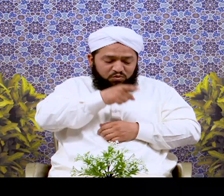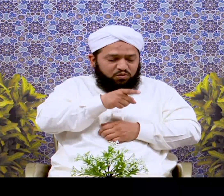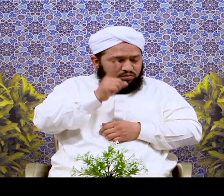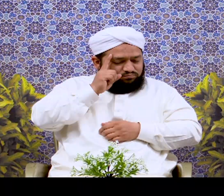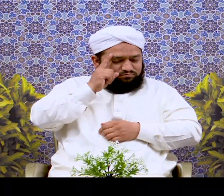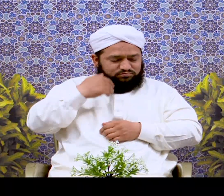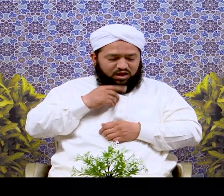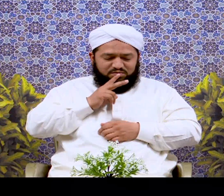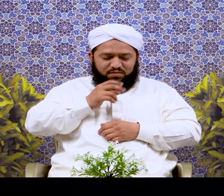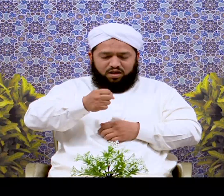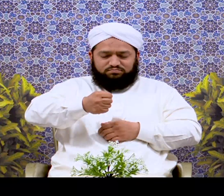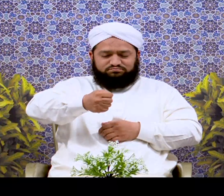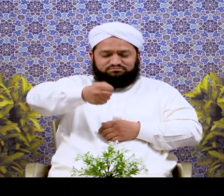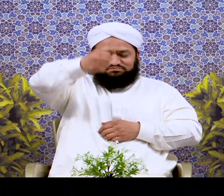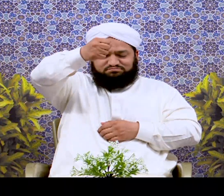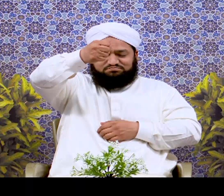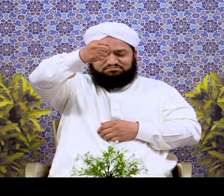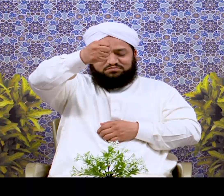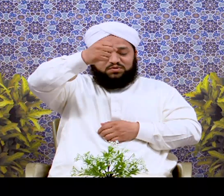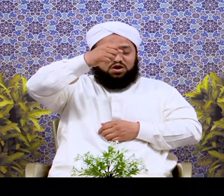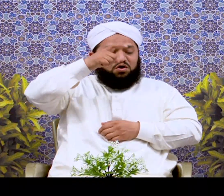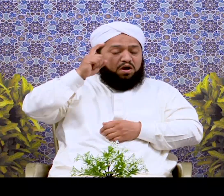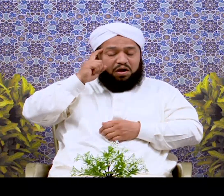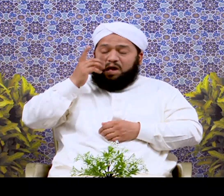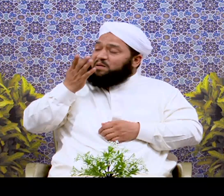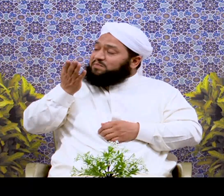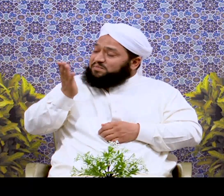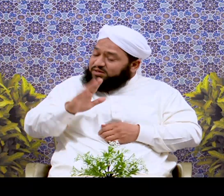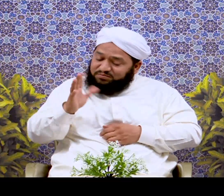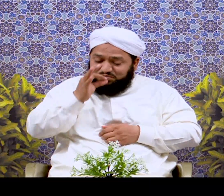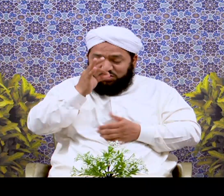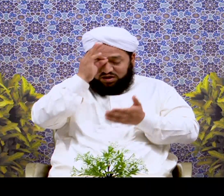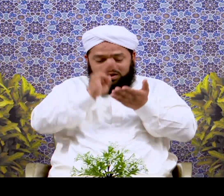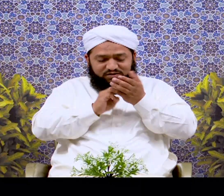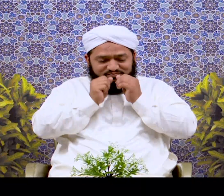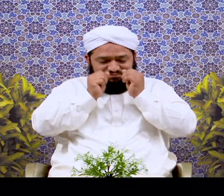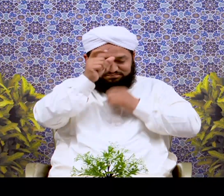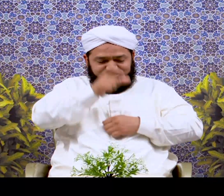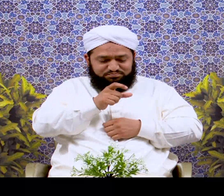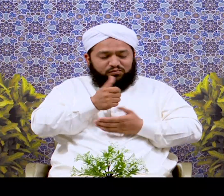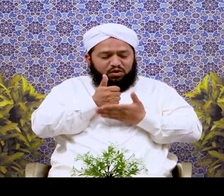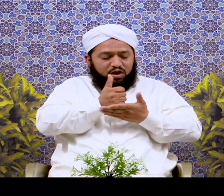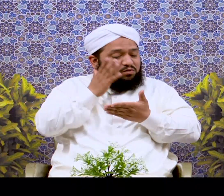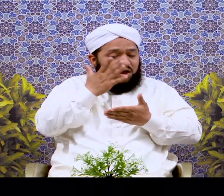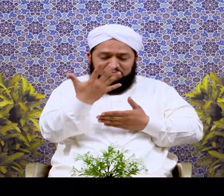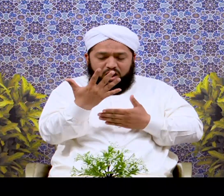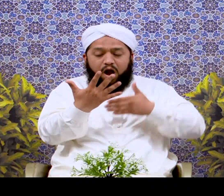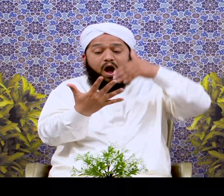بات نہیں بدلتی، اور آپ صلی اللہ علیہ وآلہ وصحبہ وسلم کے لیے ان 5 کے بدلے میں 50 کا ثواب